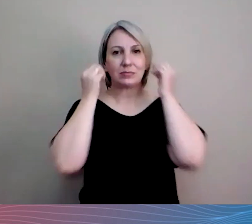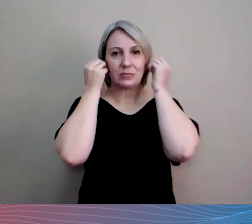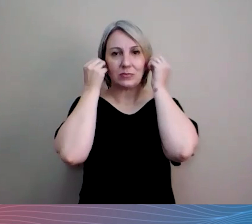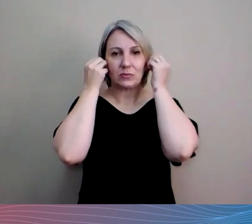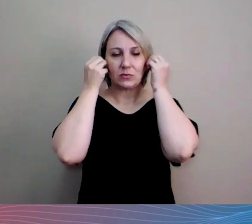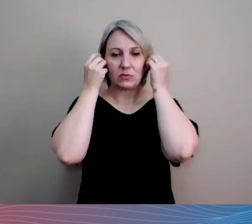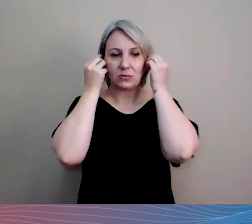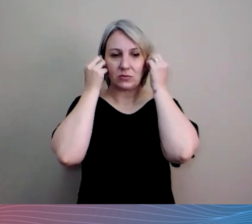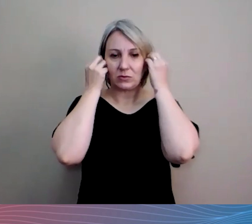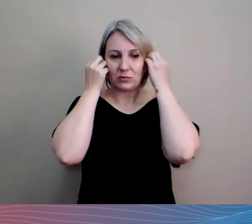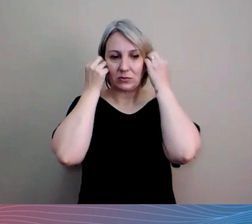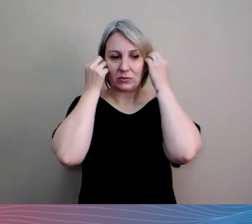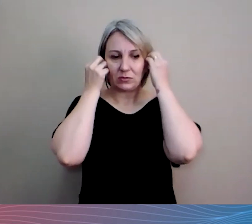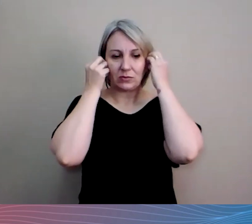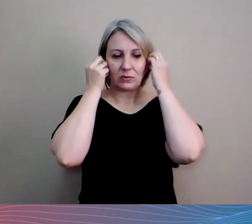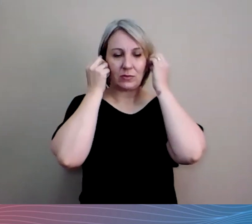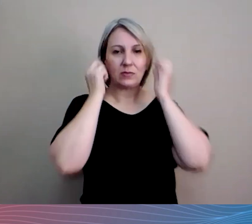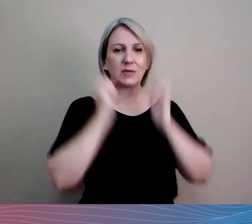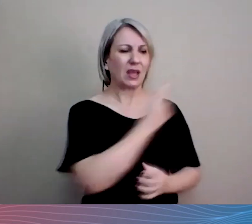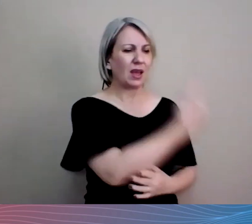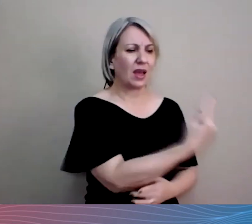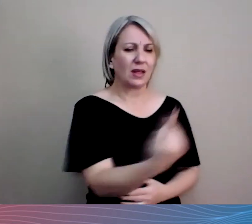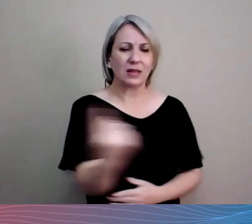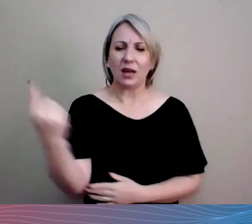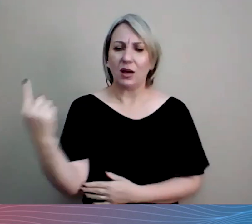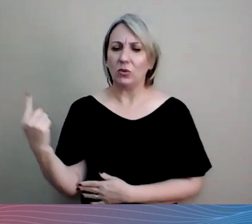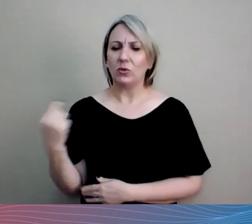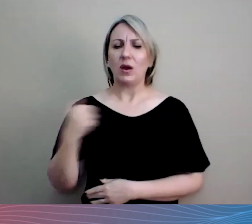dos outros, vamos apoiar um ao outro, vamos sustentar um ao